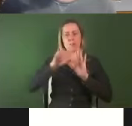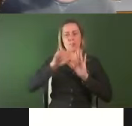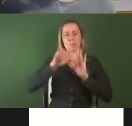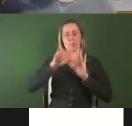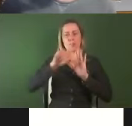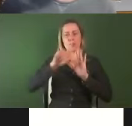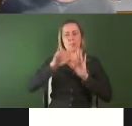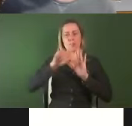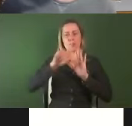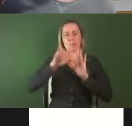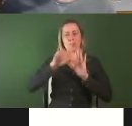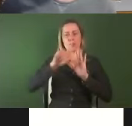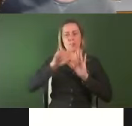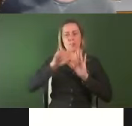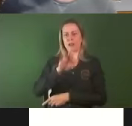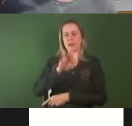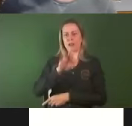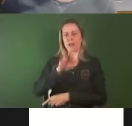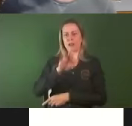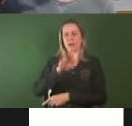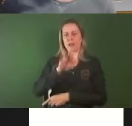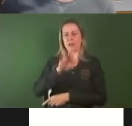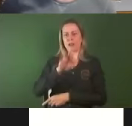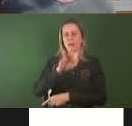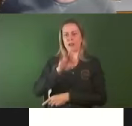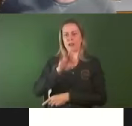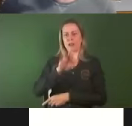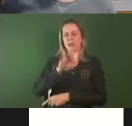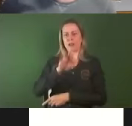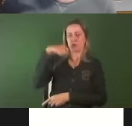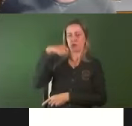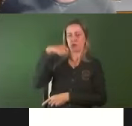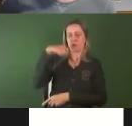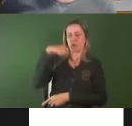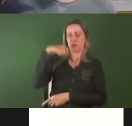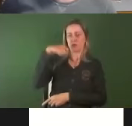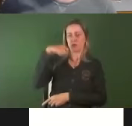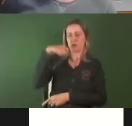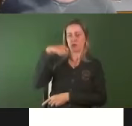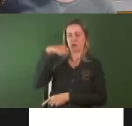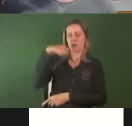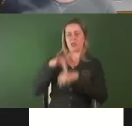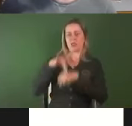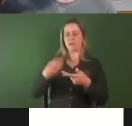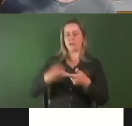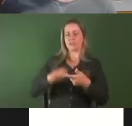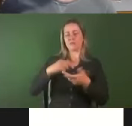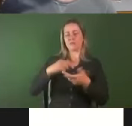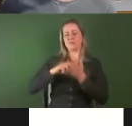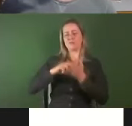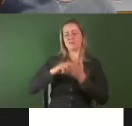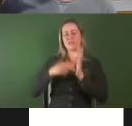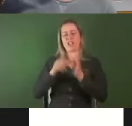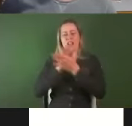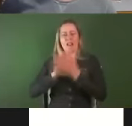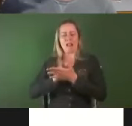Camus, com o seu pensamento sobre a teoria do absurdo, né? Onde a vida não tem sentido algum,